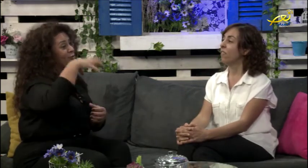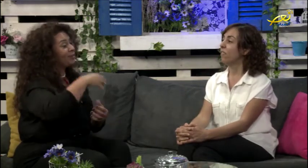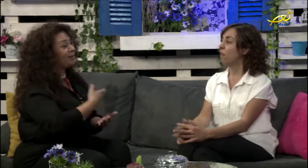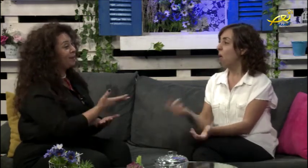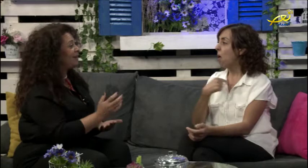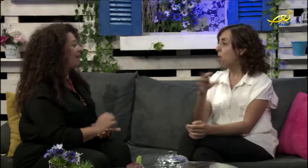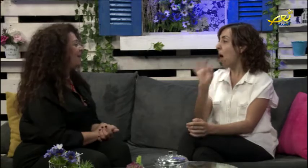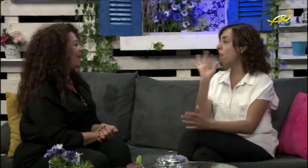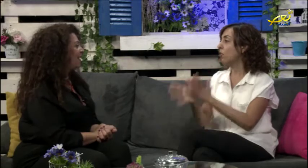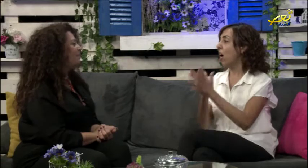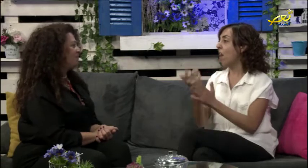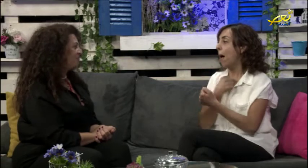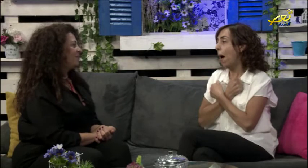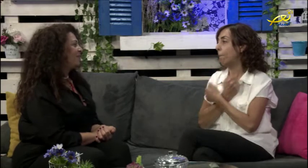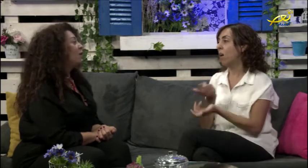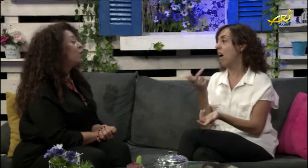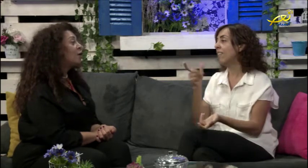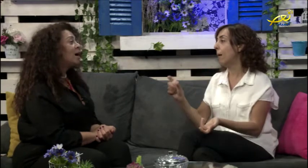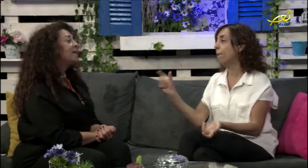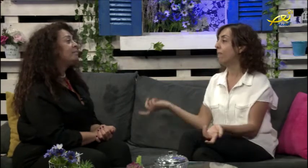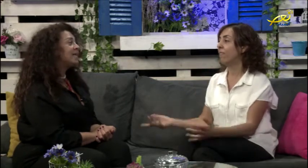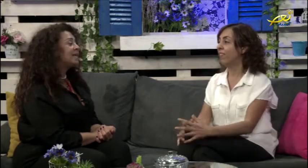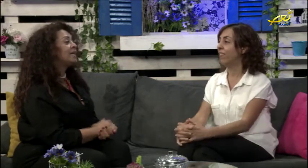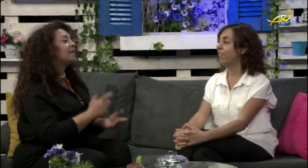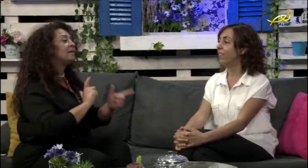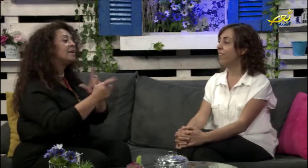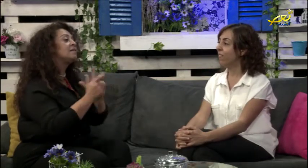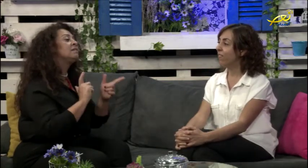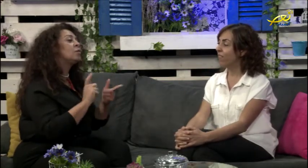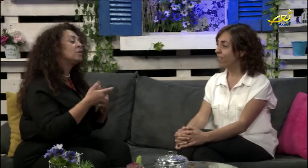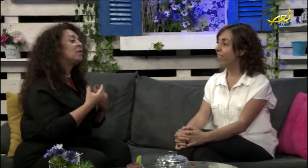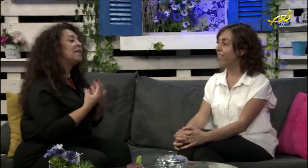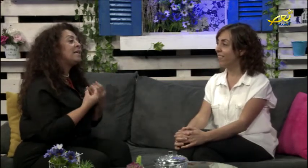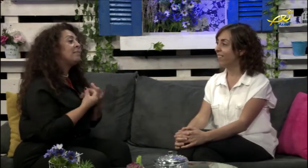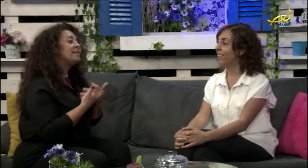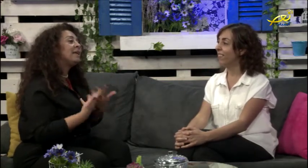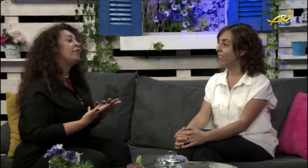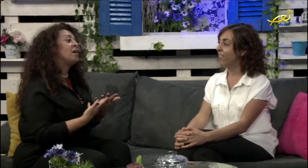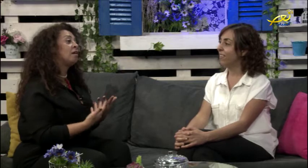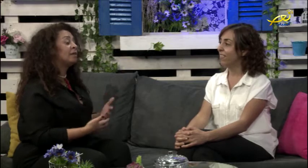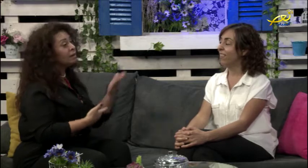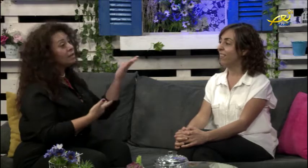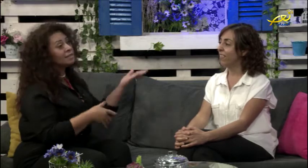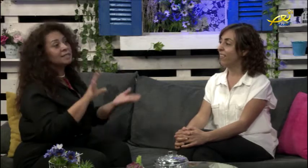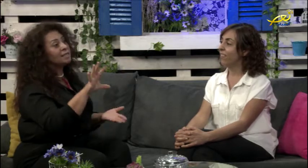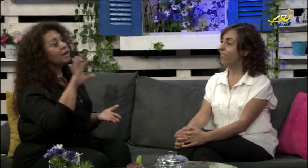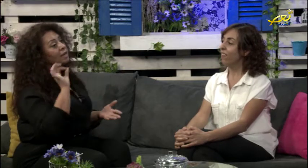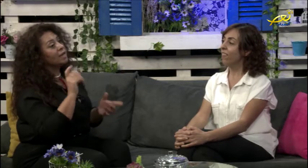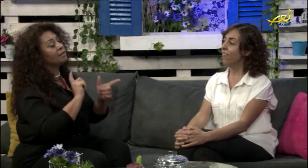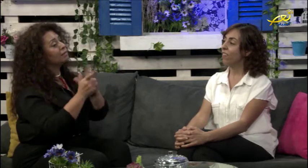بتطغي طبعاً عليه. وكل واحد بنقي طريقة التواصل يلي بيرتاح فيها أكتر. نسرين نقت